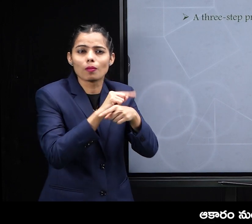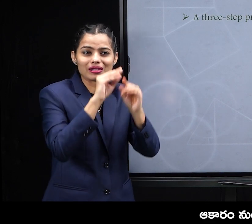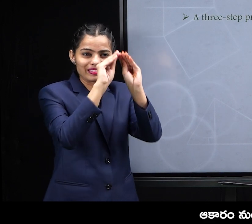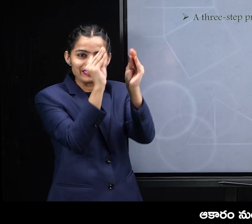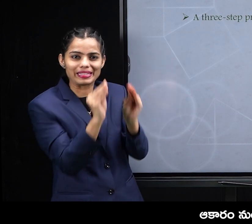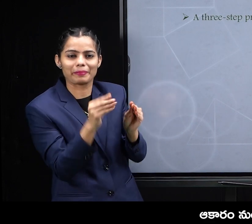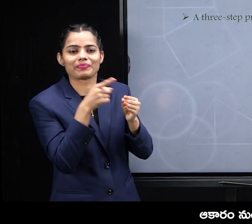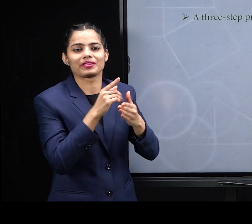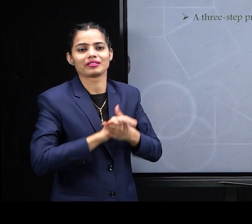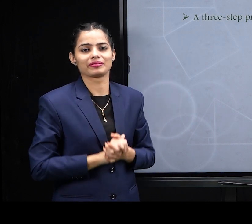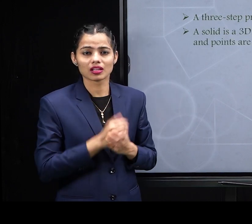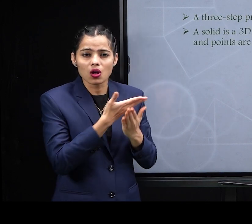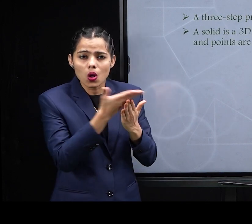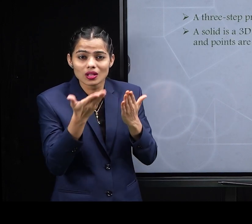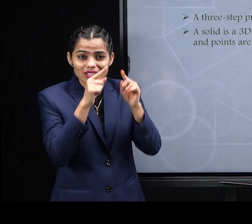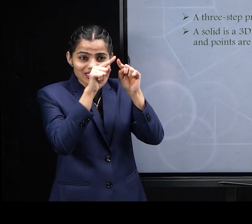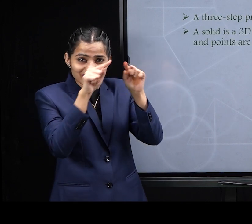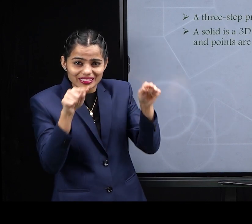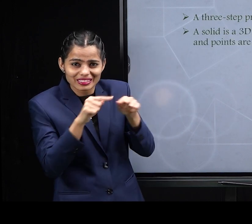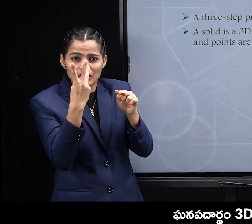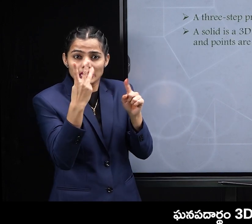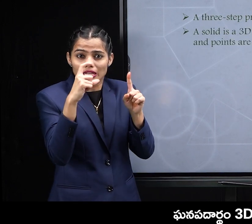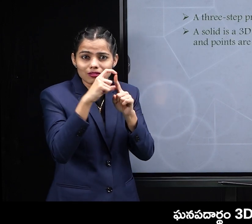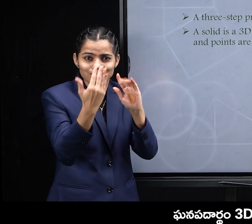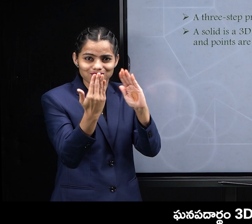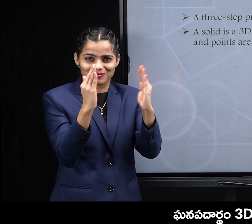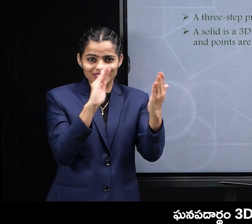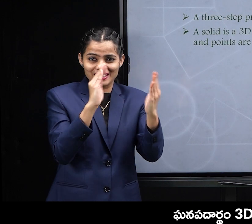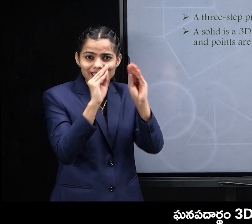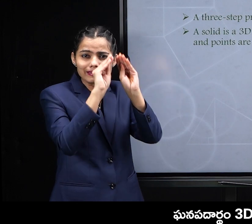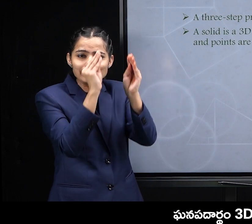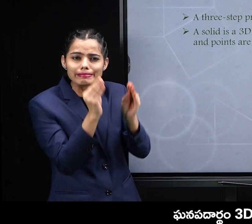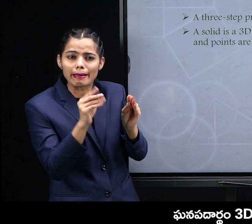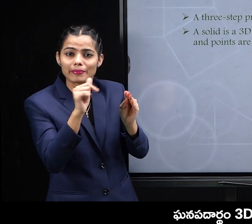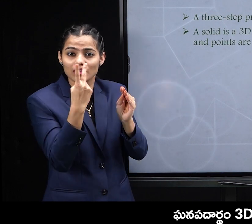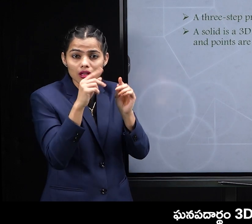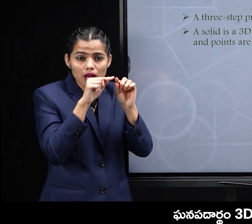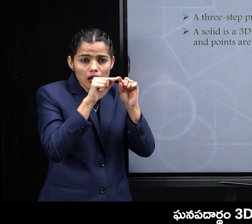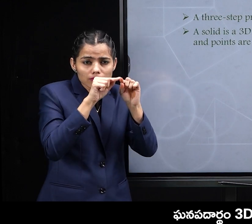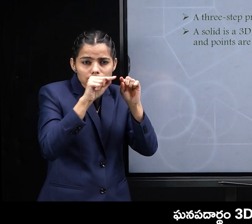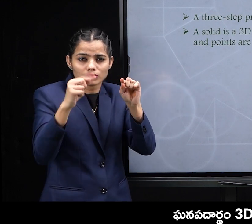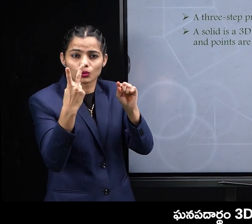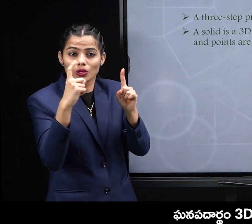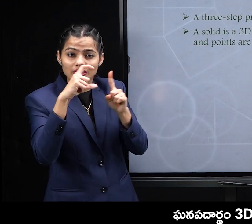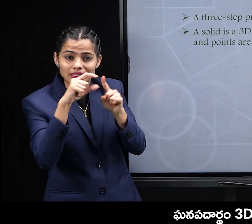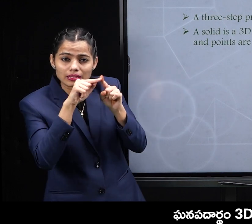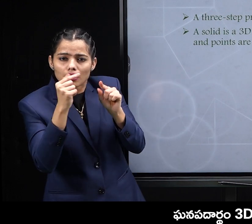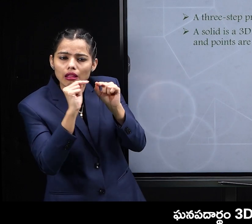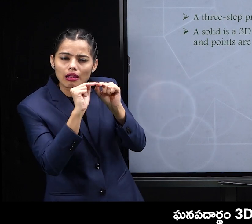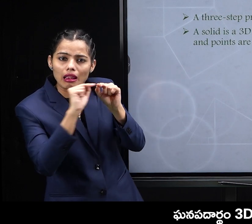परिमाणं पोत्तुंदी। काबट्टि गनपदार्दम् 3D आकारम् वोपरितलम् 2D